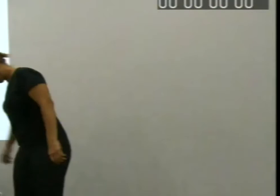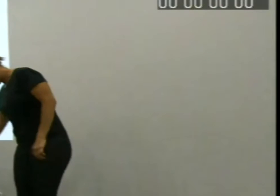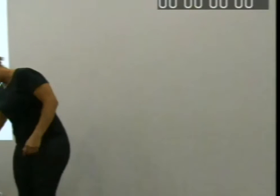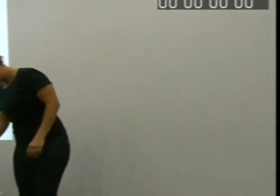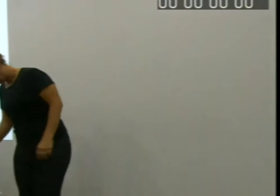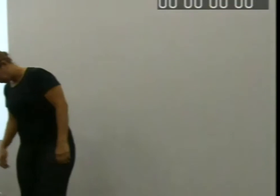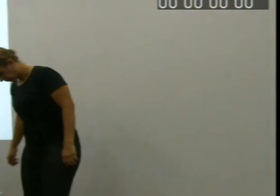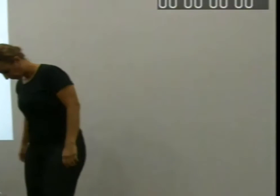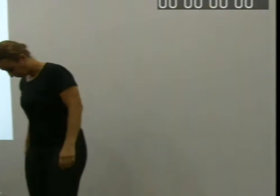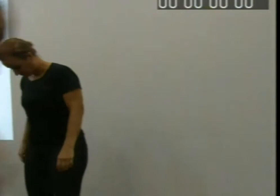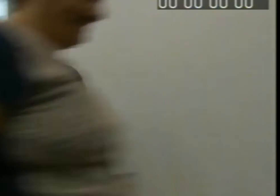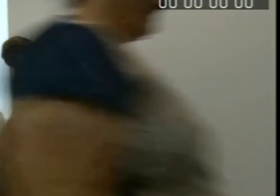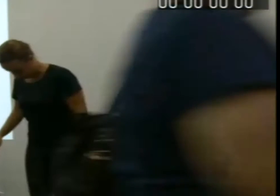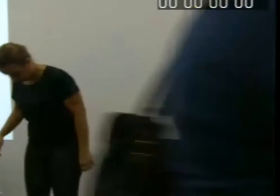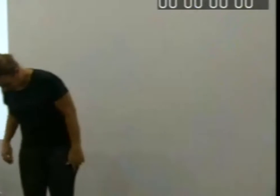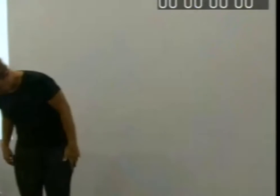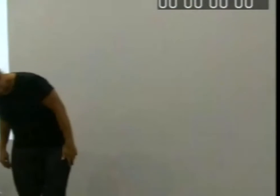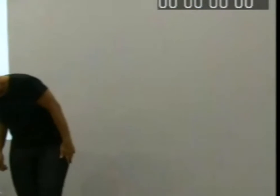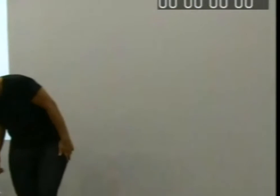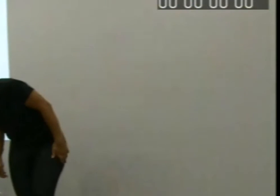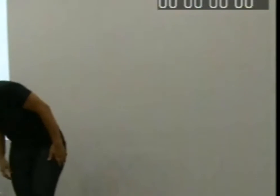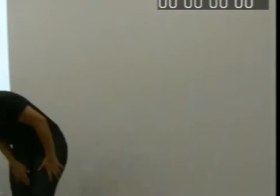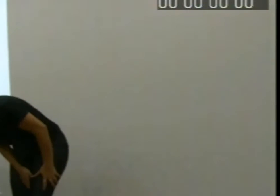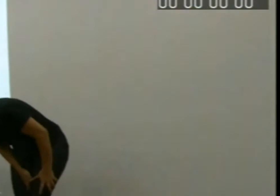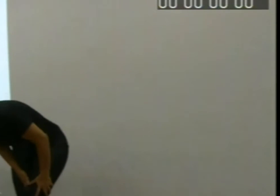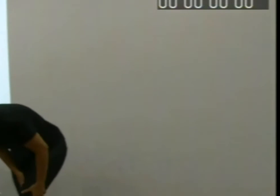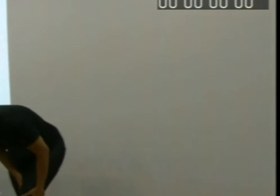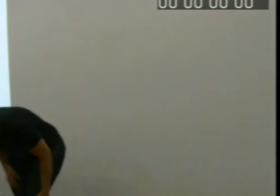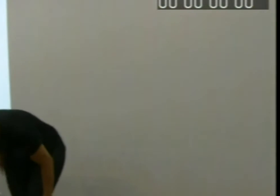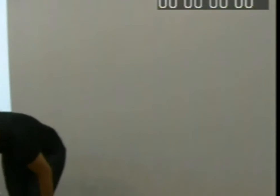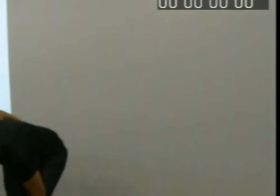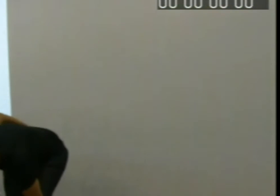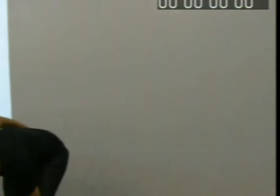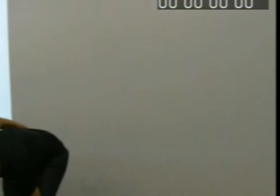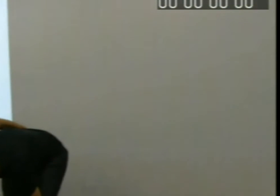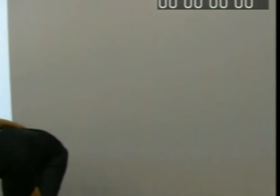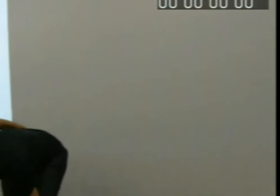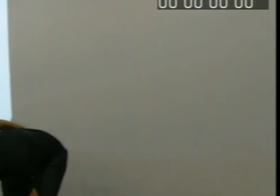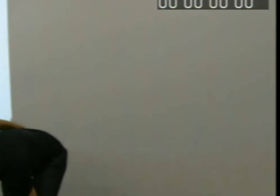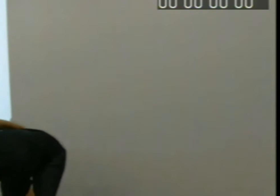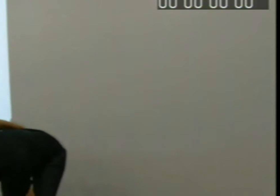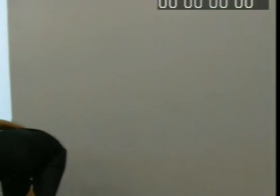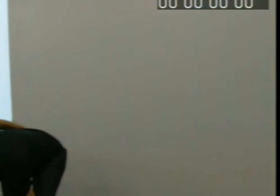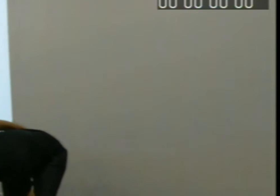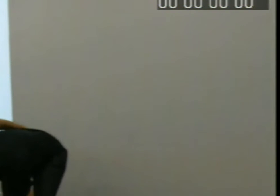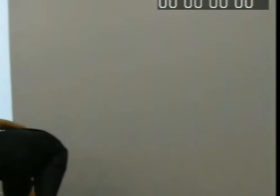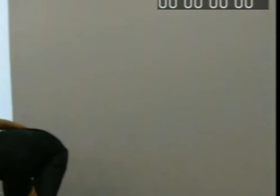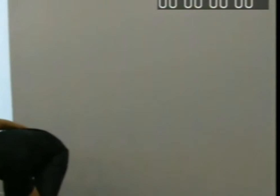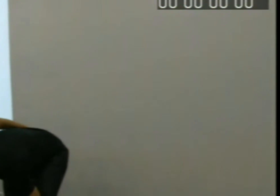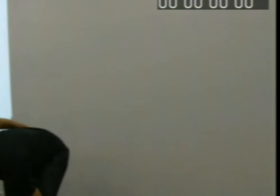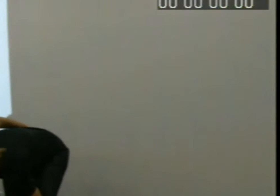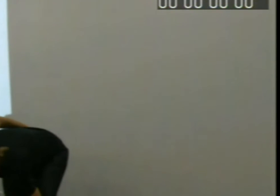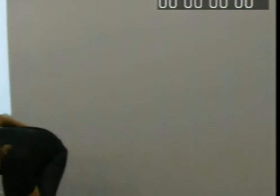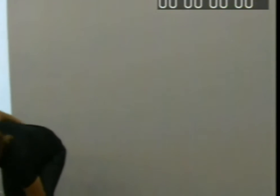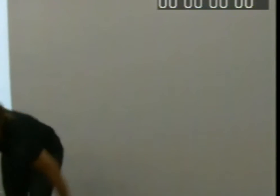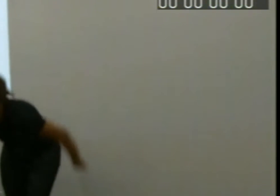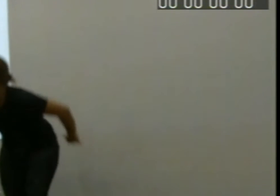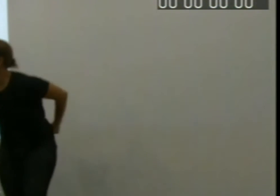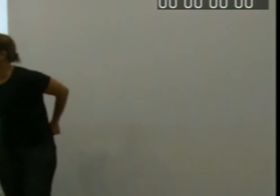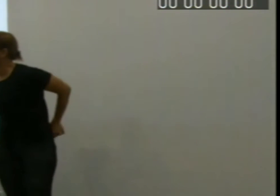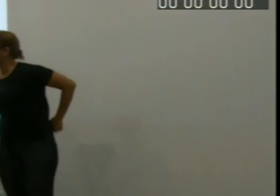emagrece vamos lá eu queria começar dá para você sentar eu tô eu queria começar a Dá licença que agora eu quero sentar